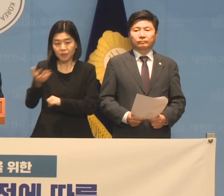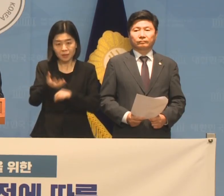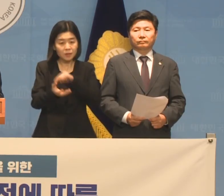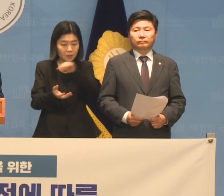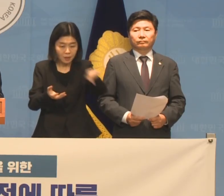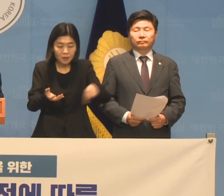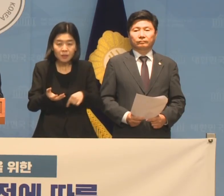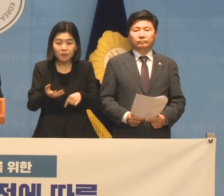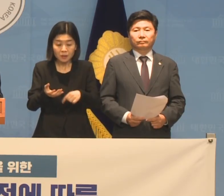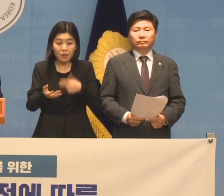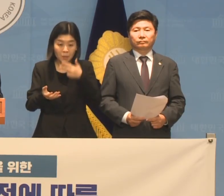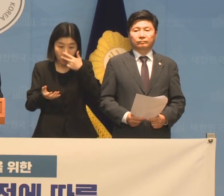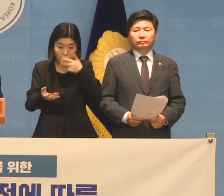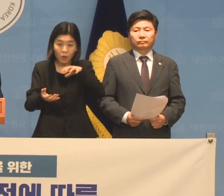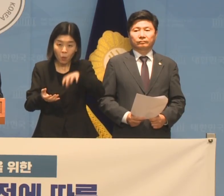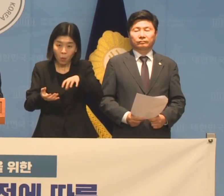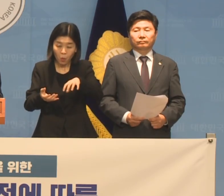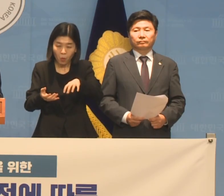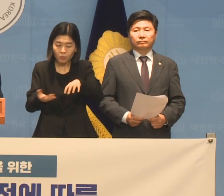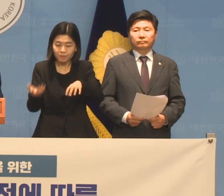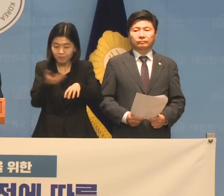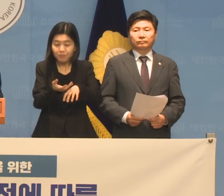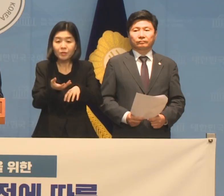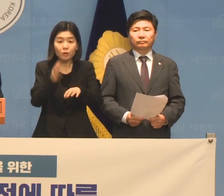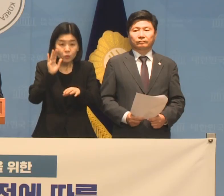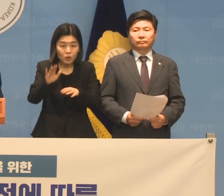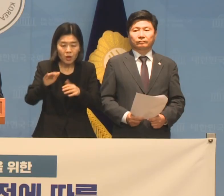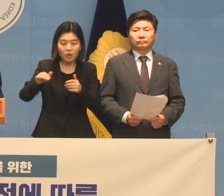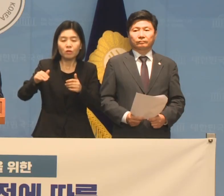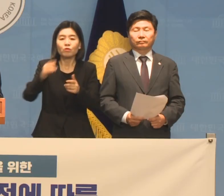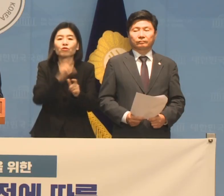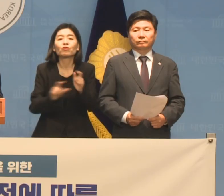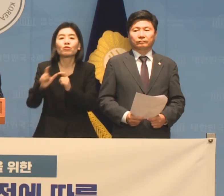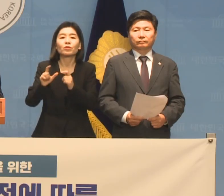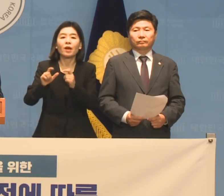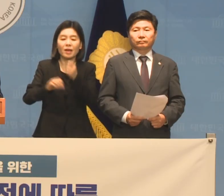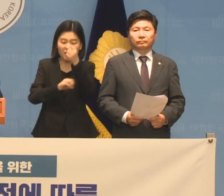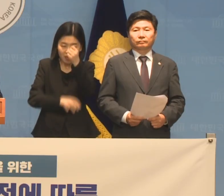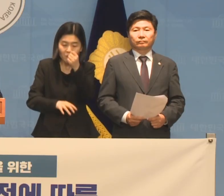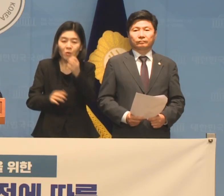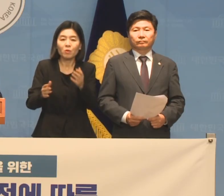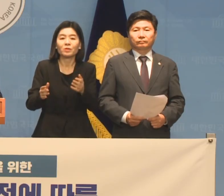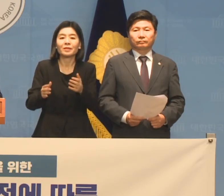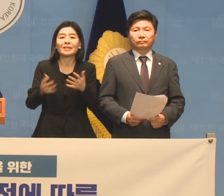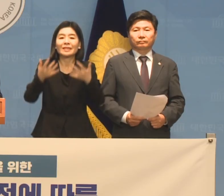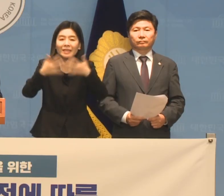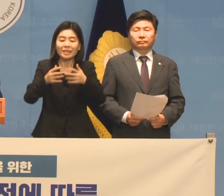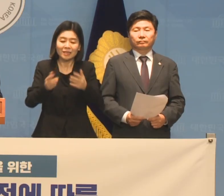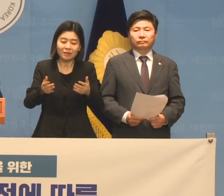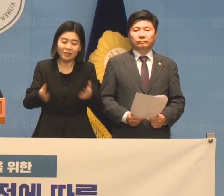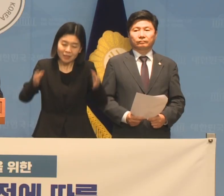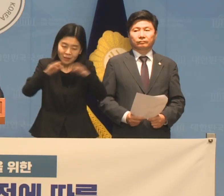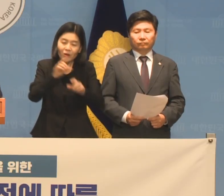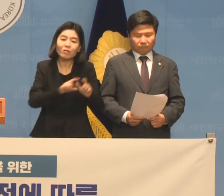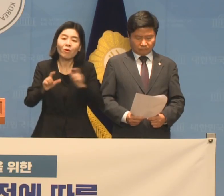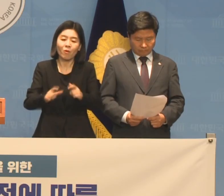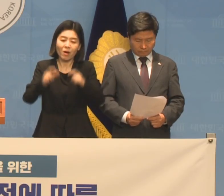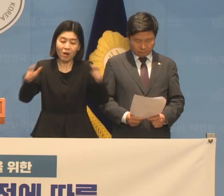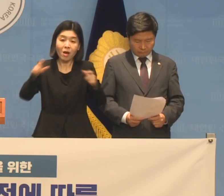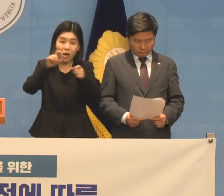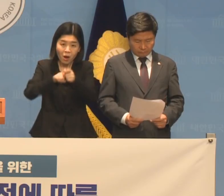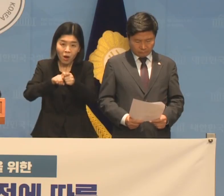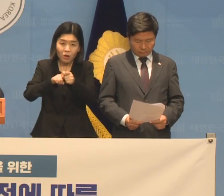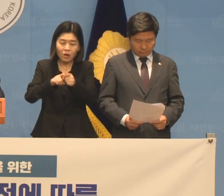이전 이후 제기되고 있는 추가 기반시설 확충 요구 등에 신속히 대응하기 위해서도